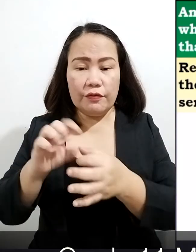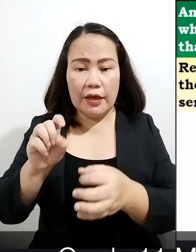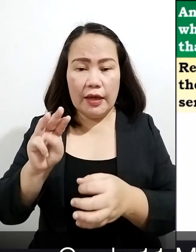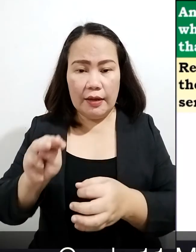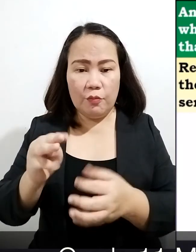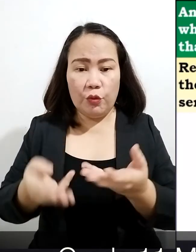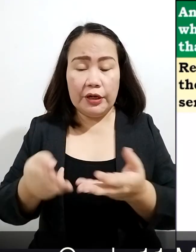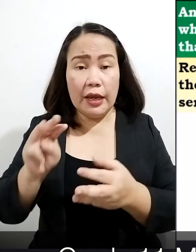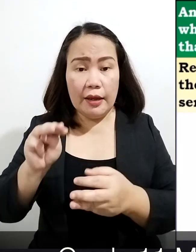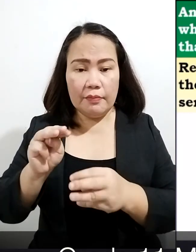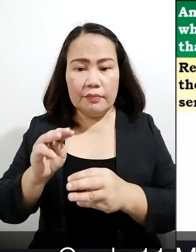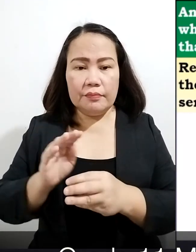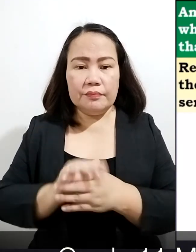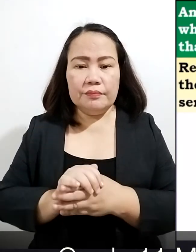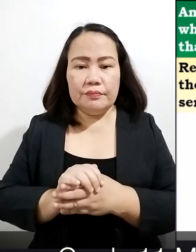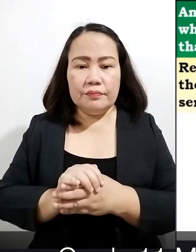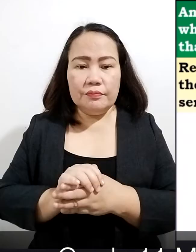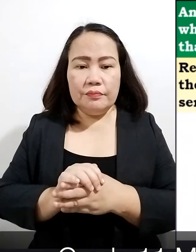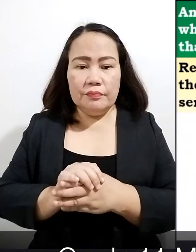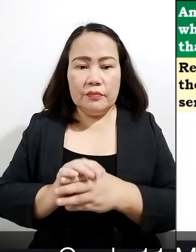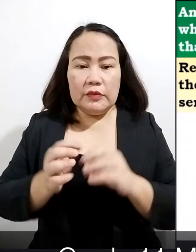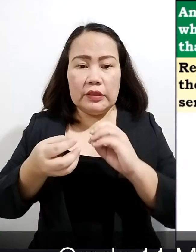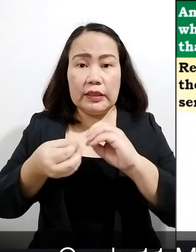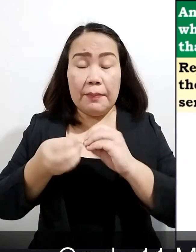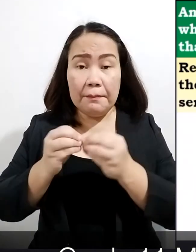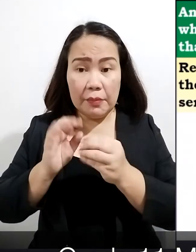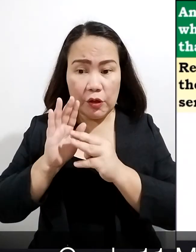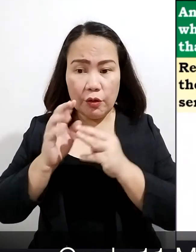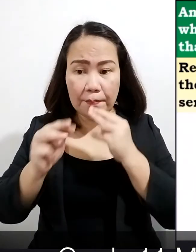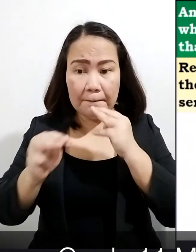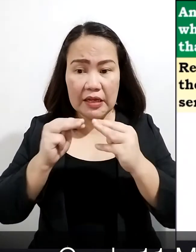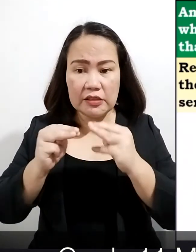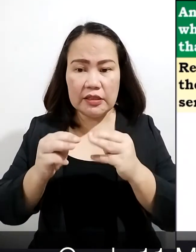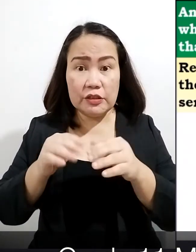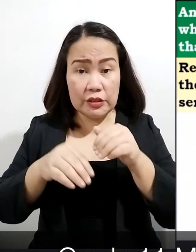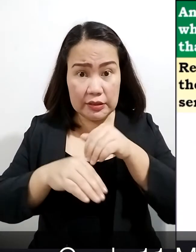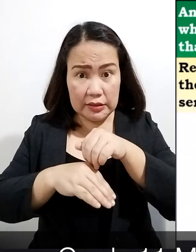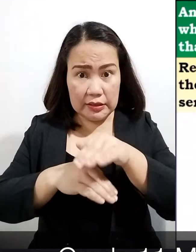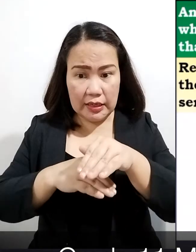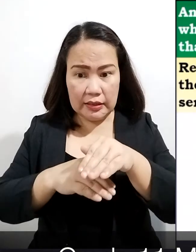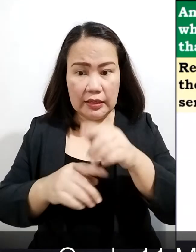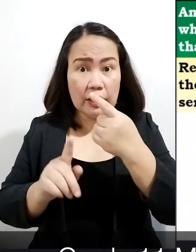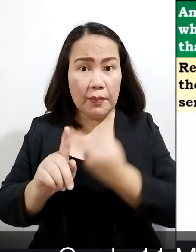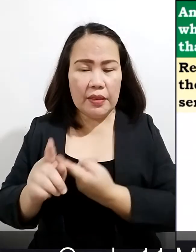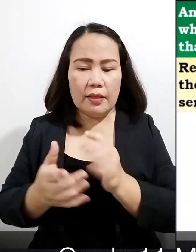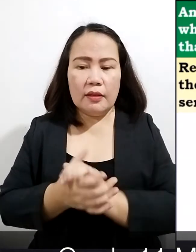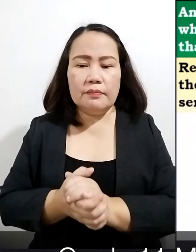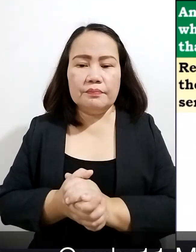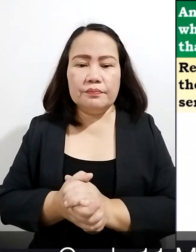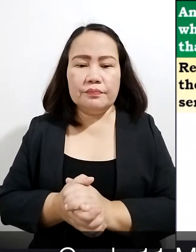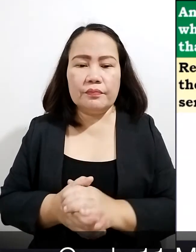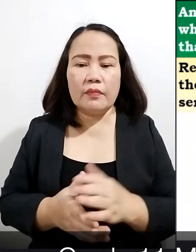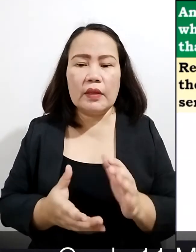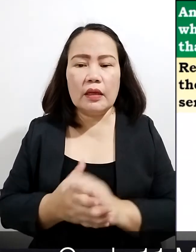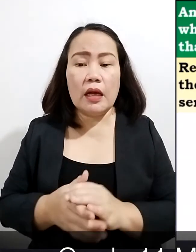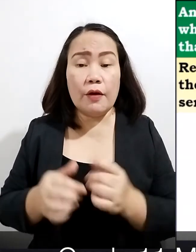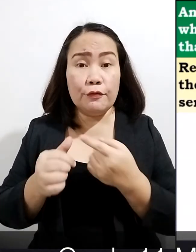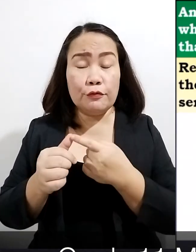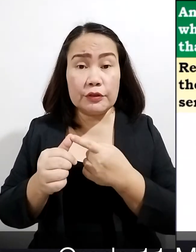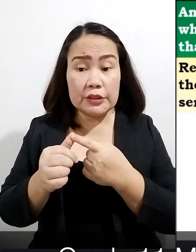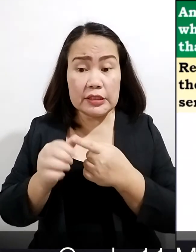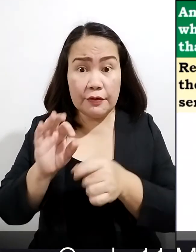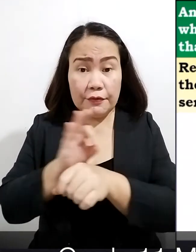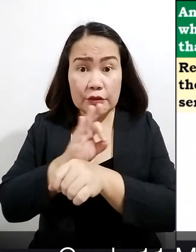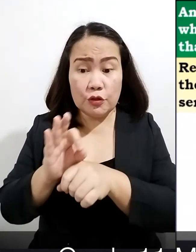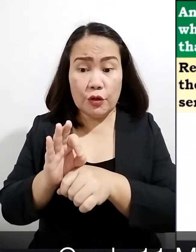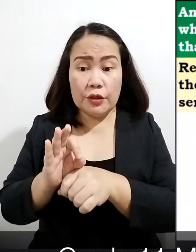piraso. Una, 250 pesos lang ang babayaran ng owner kung ang M or yung number of text messages ay